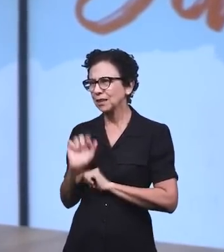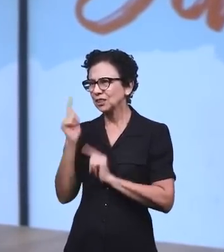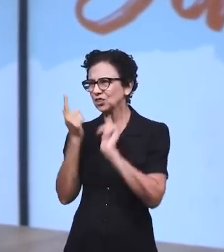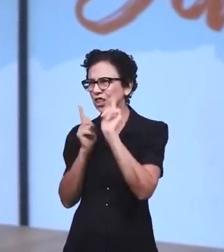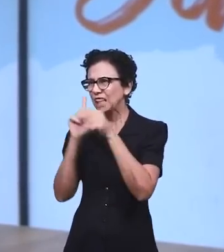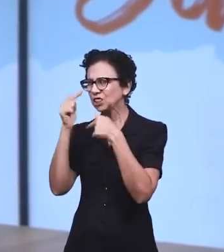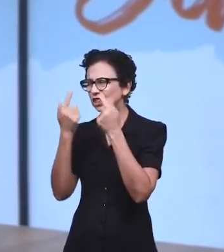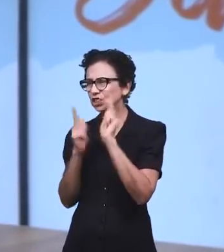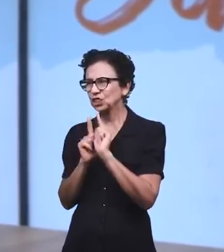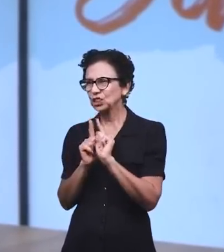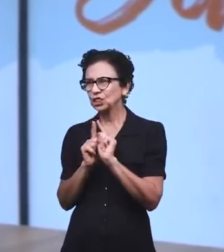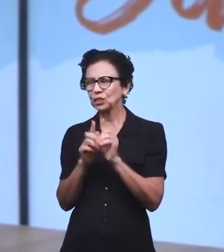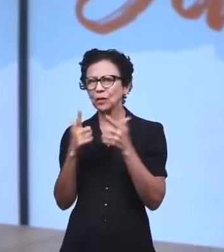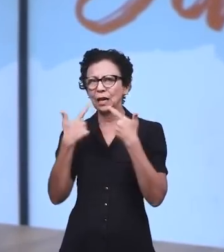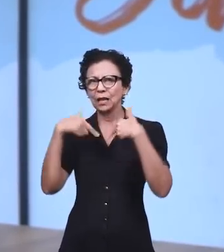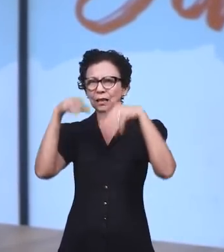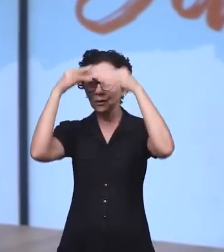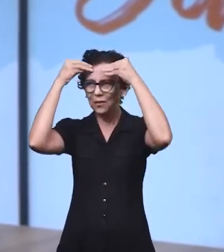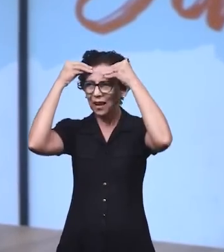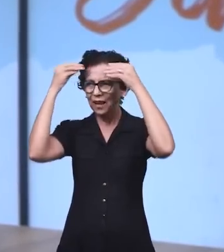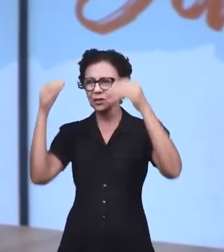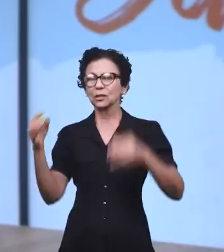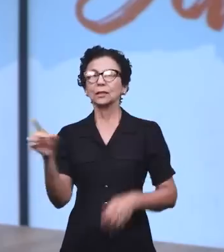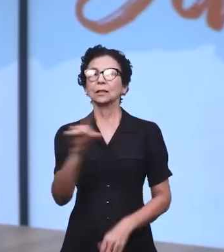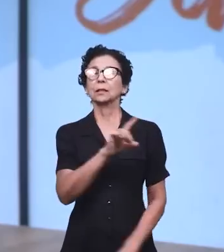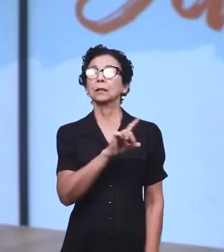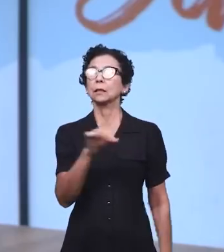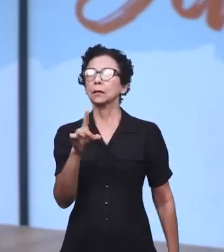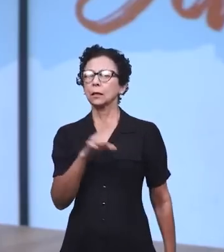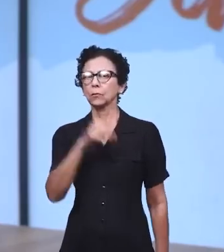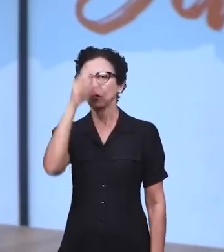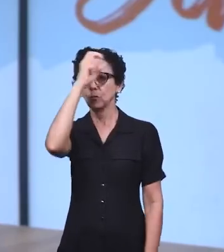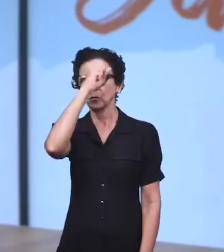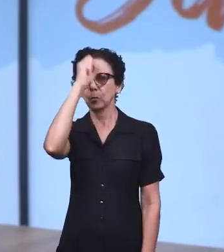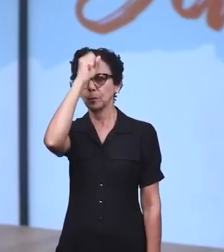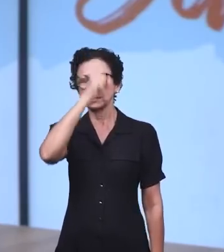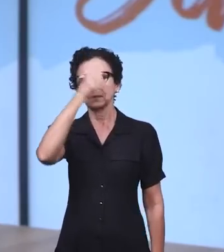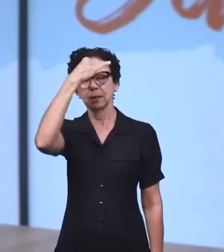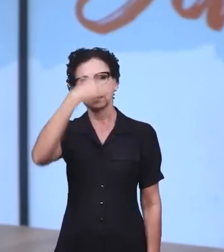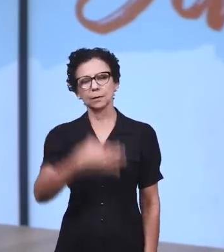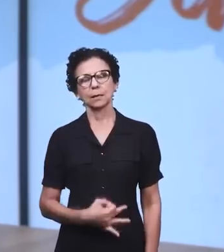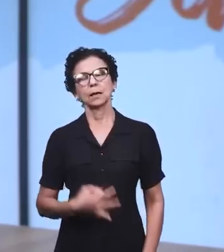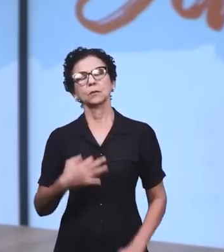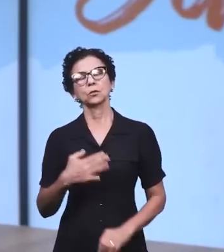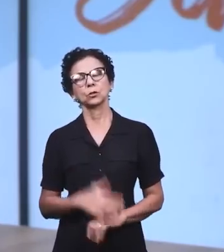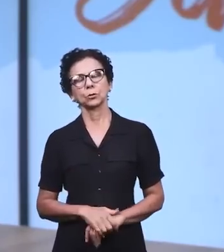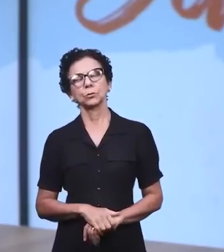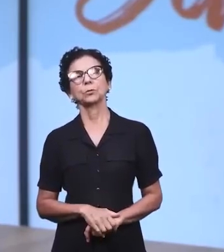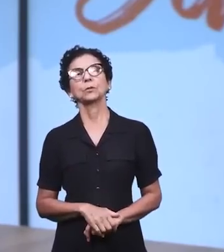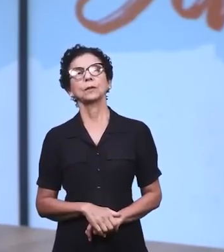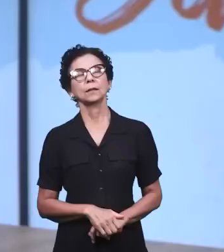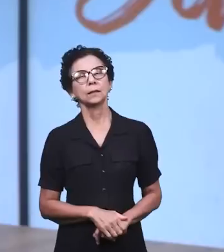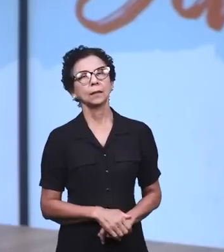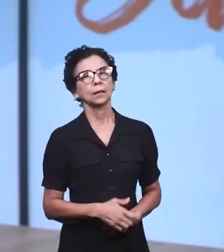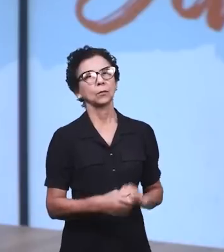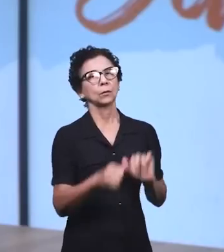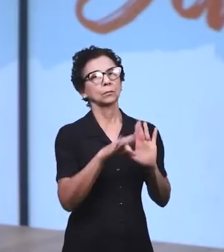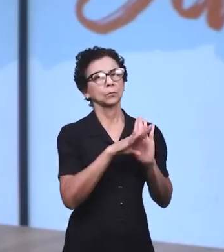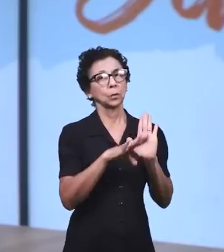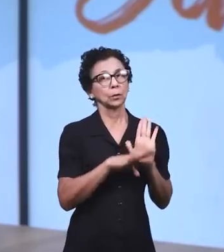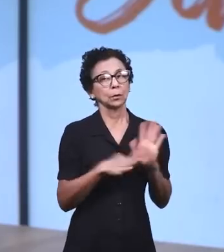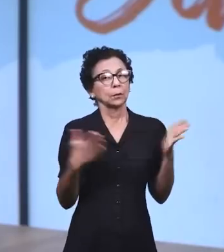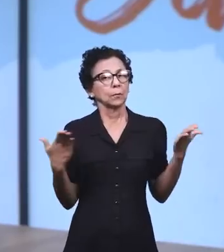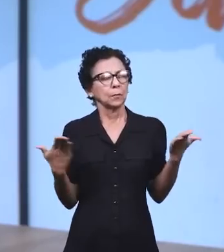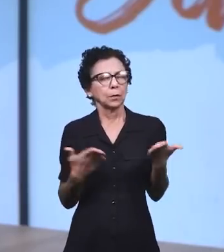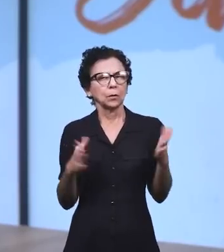de... Não, né? Então nós vamos aprender corretamente, né? Já com esse quadro, com esse programa,